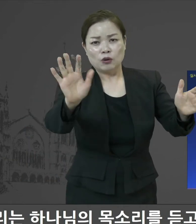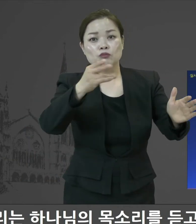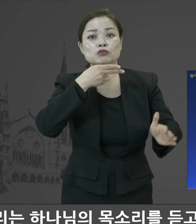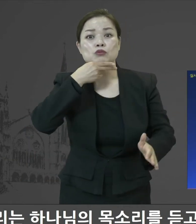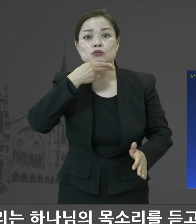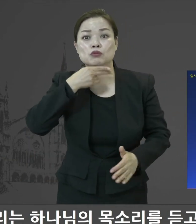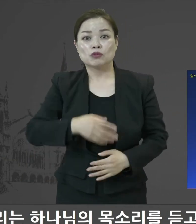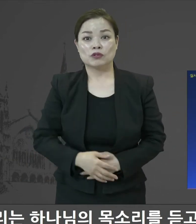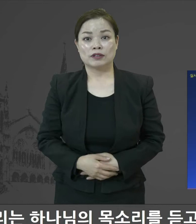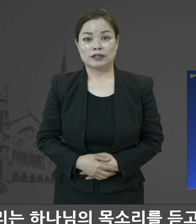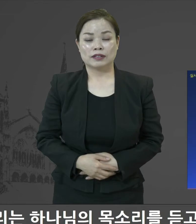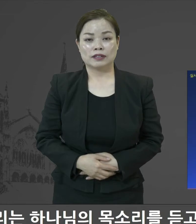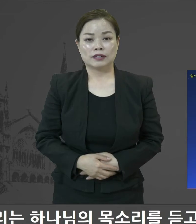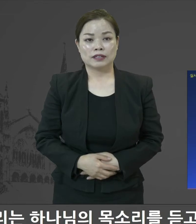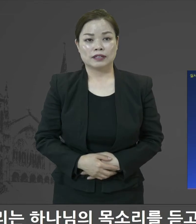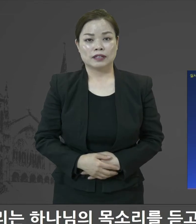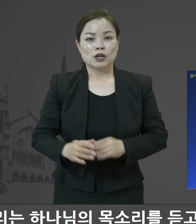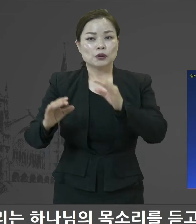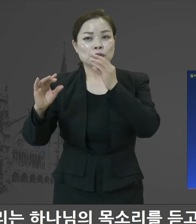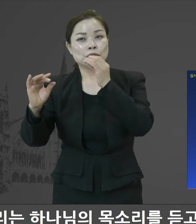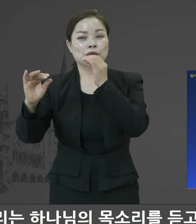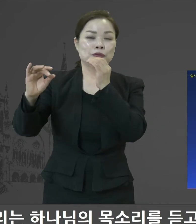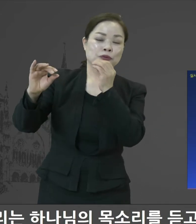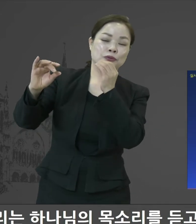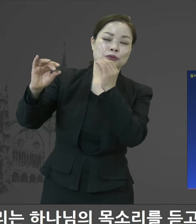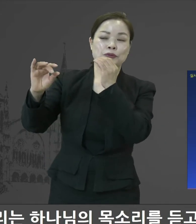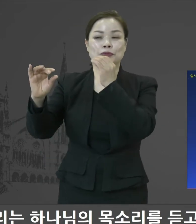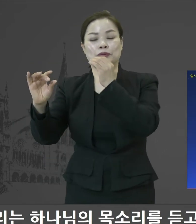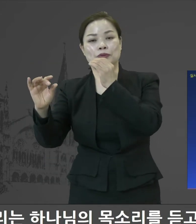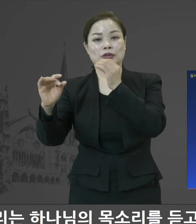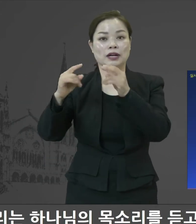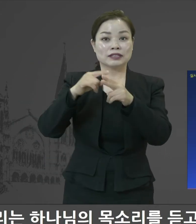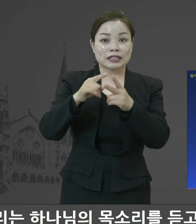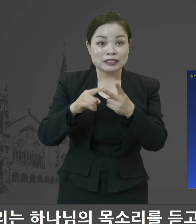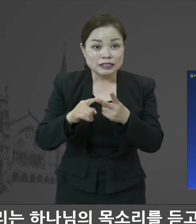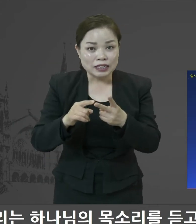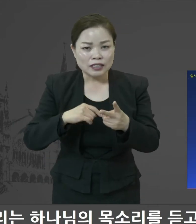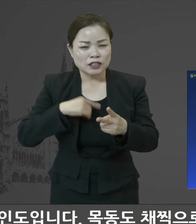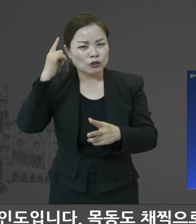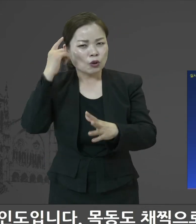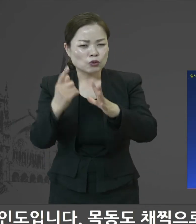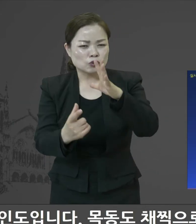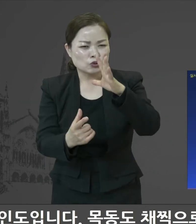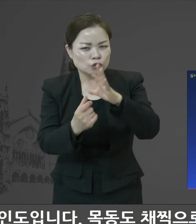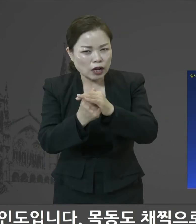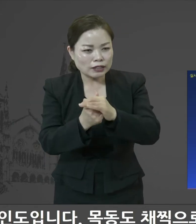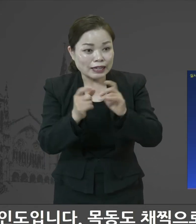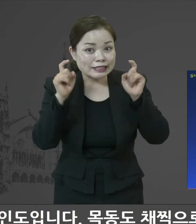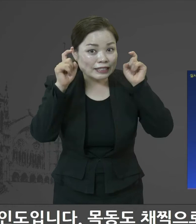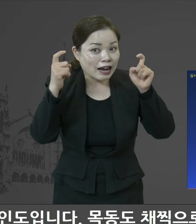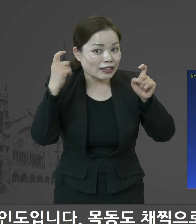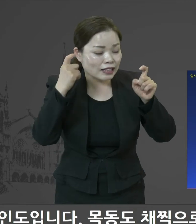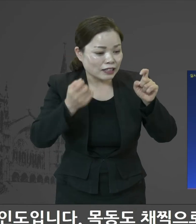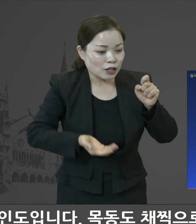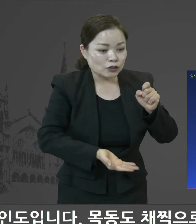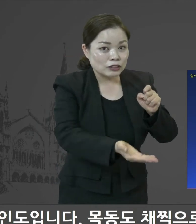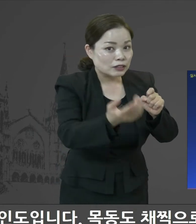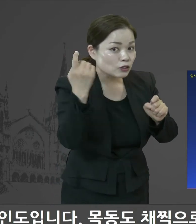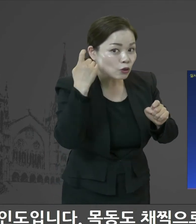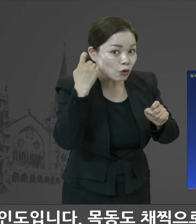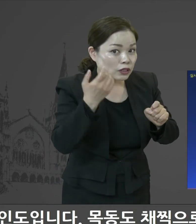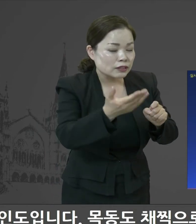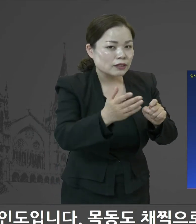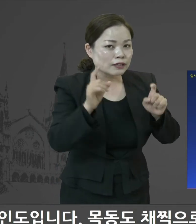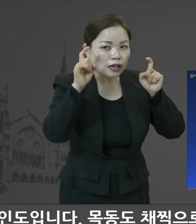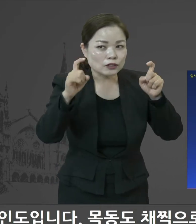않습니다. 앞에서 피리 소리를 연주하거나 또는 자신만의 독특한 신호로 양들에게 신호를 들려줍니다.